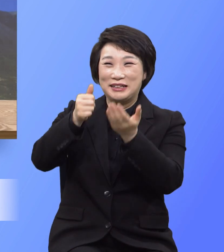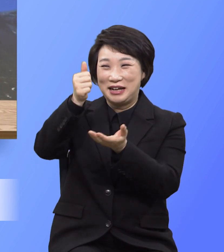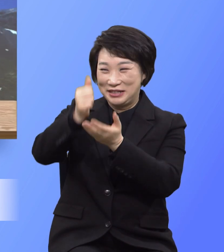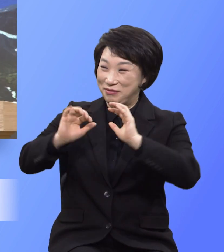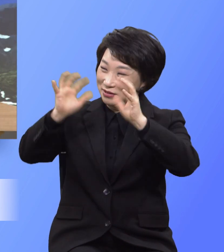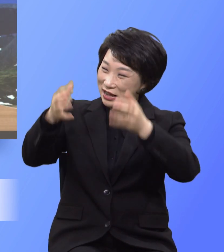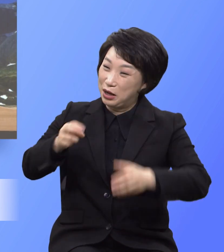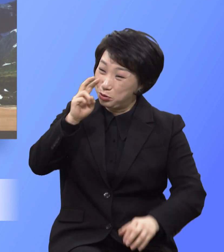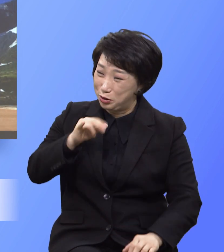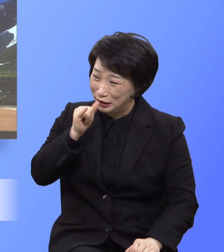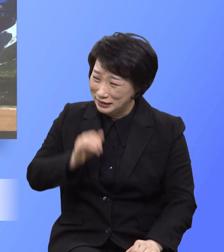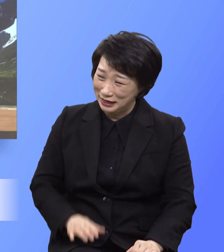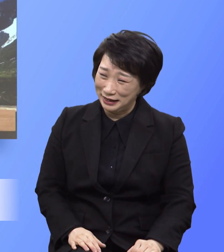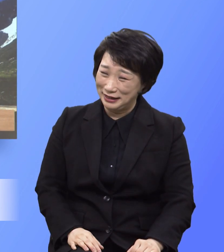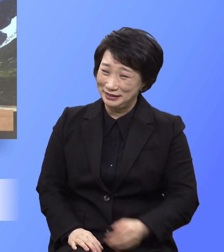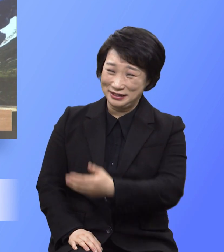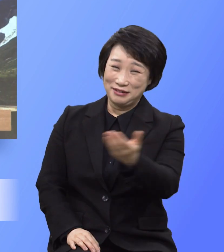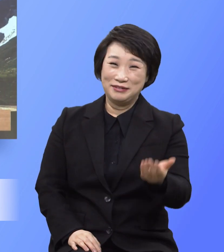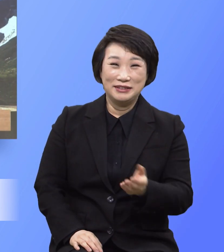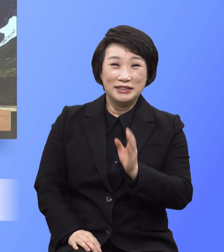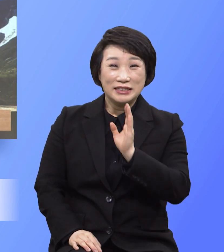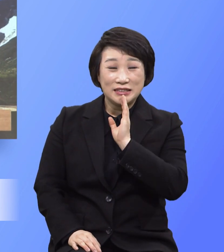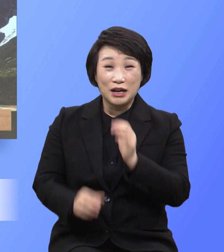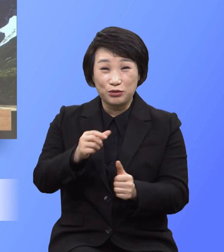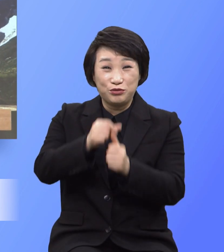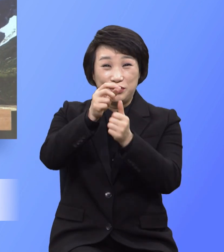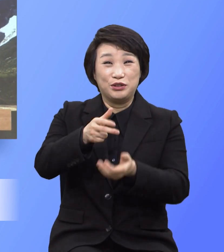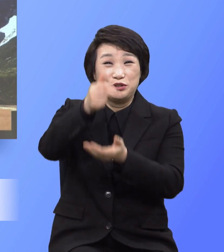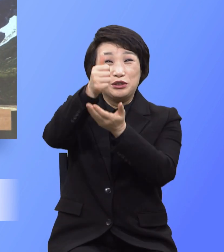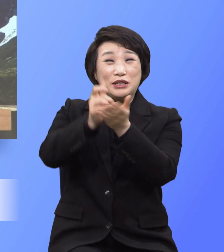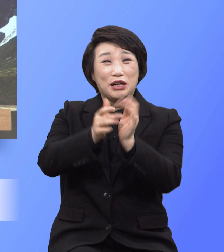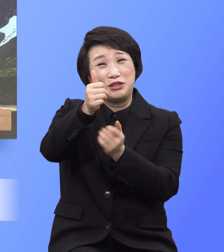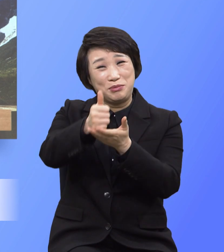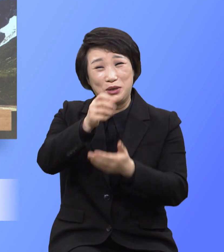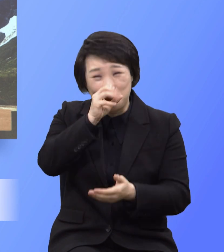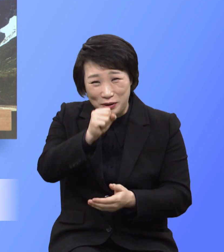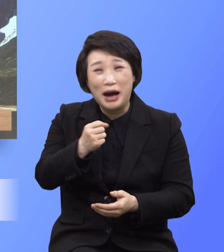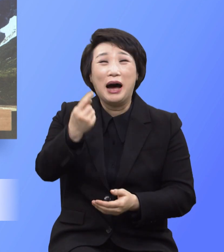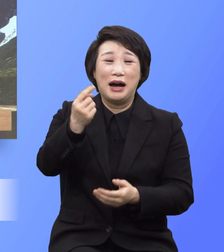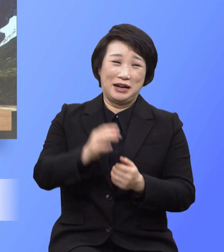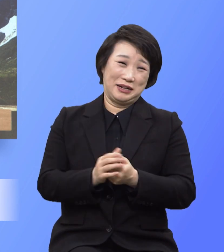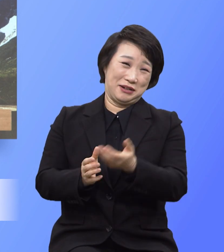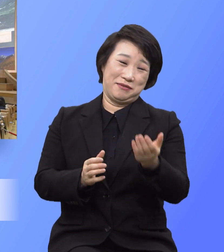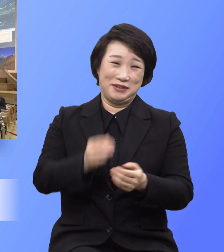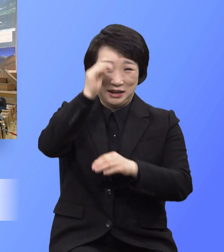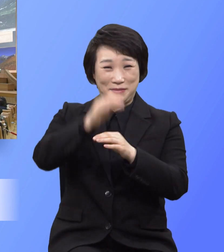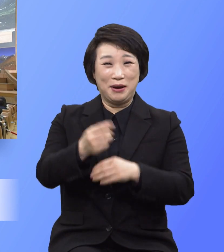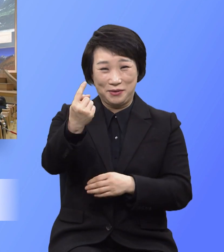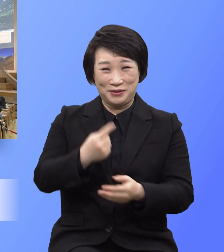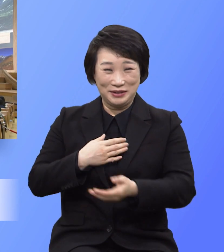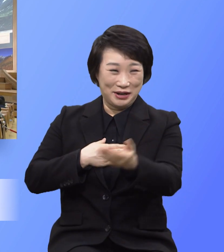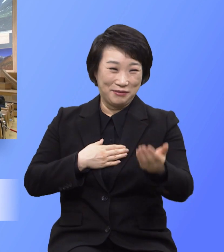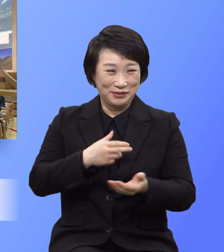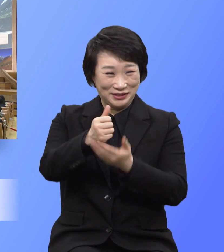돈으로도 못 가요. 여러분 정말로 구원주 예수가 좋아서 오신 분 되기를 주님의 이름으로 축약합니다.